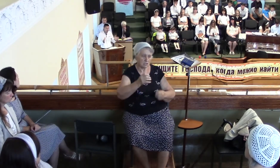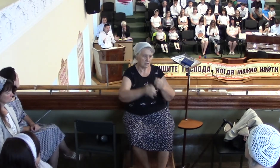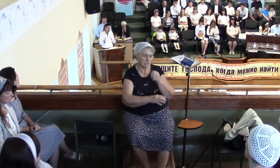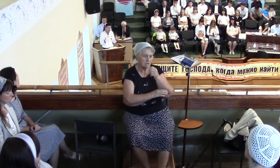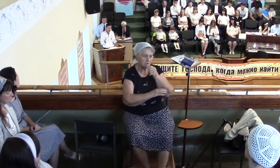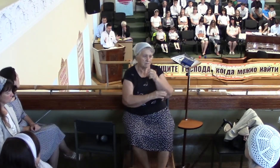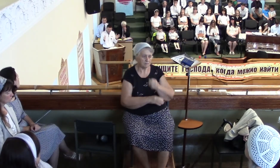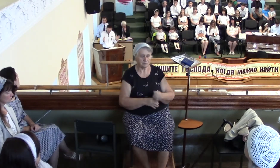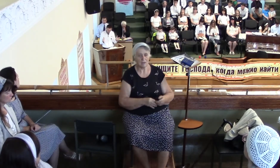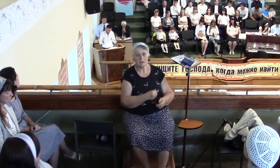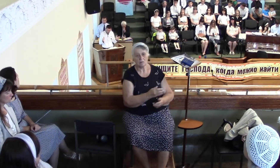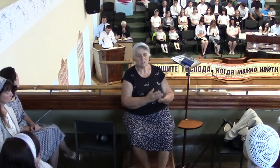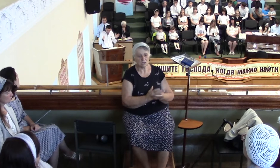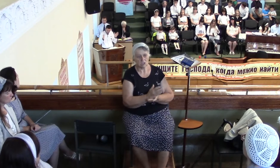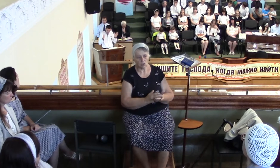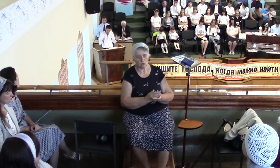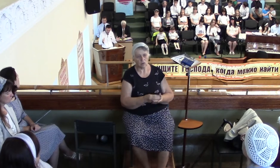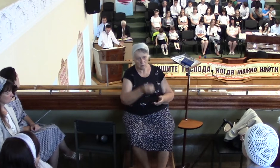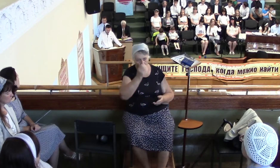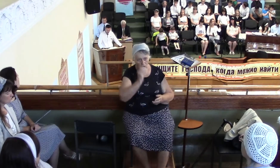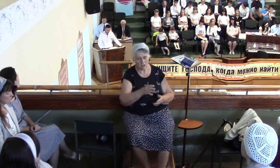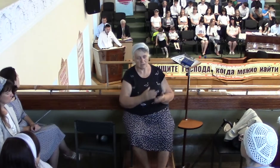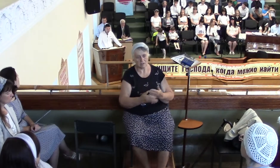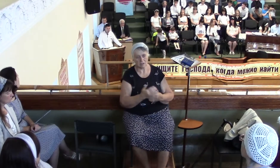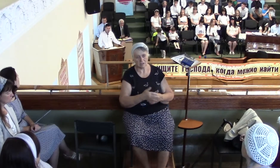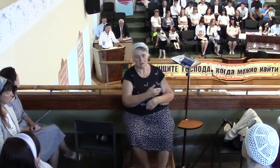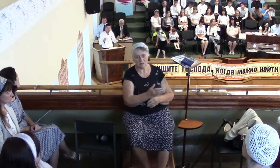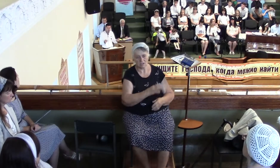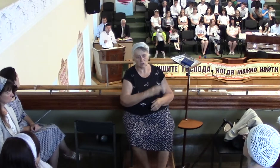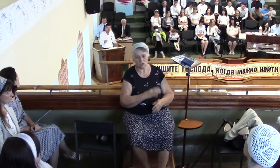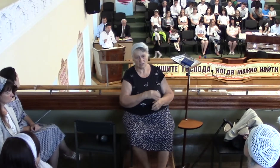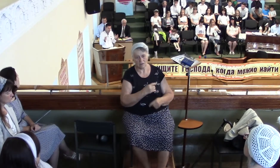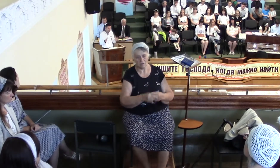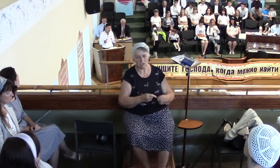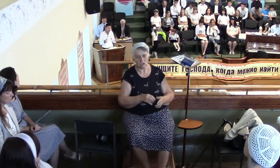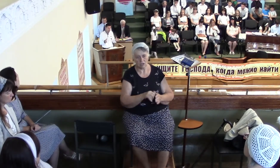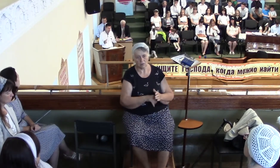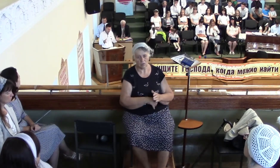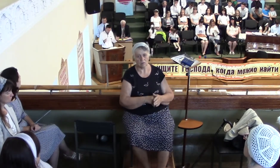заслуживали проклятия, наказания, нас ожидала вечная погибель за ту греховность,